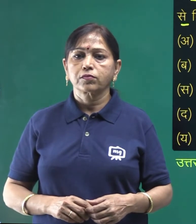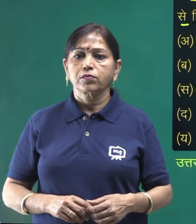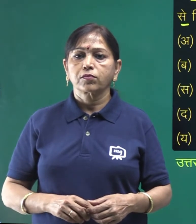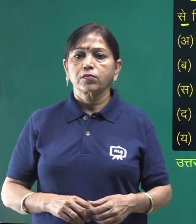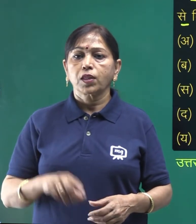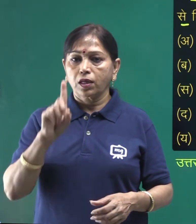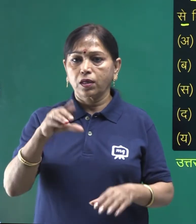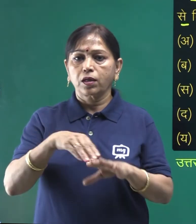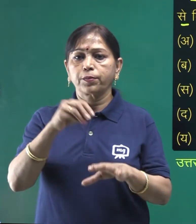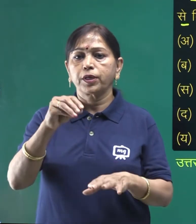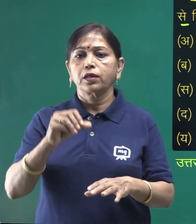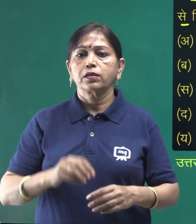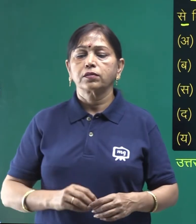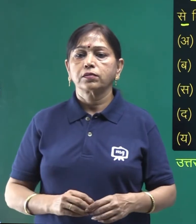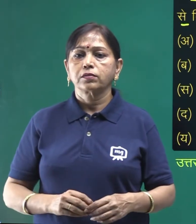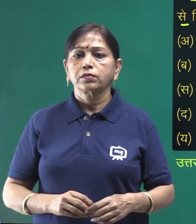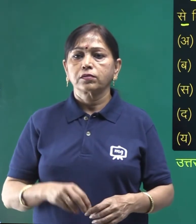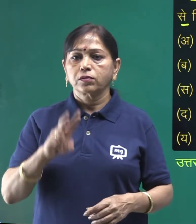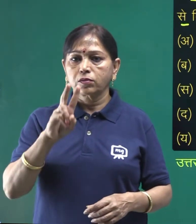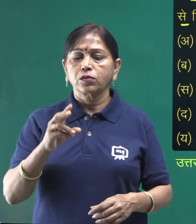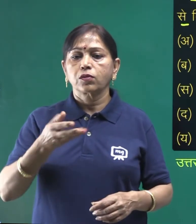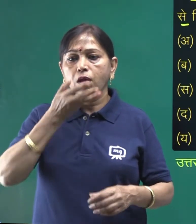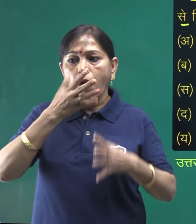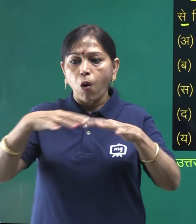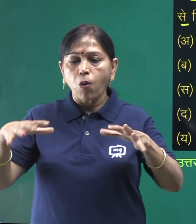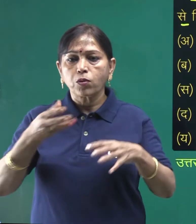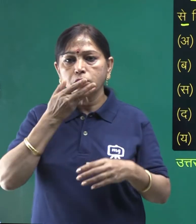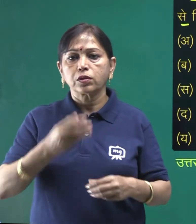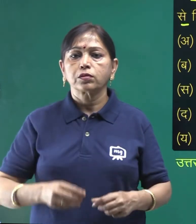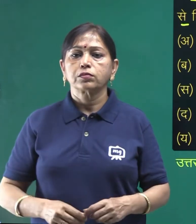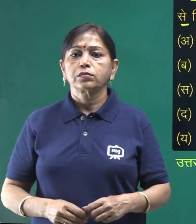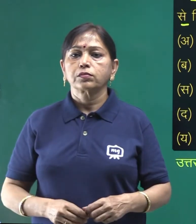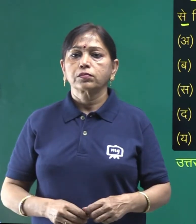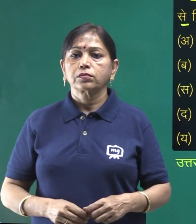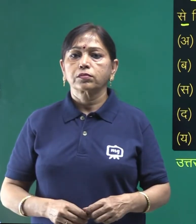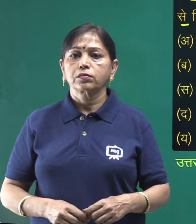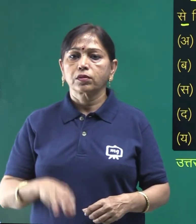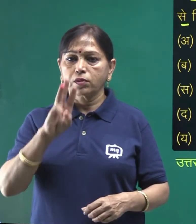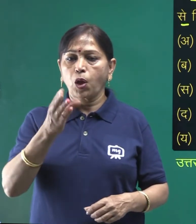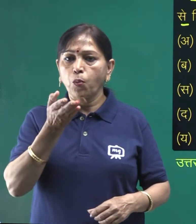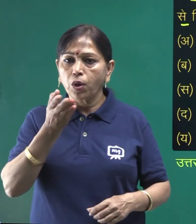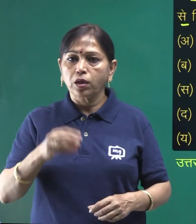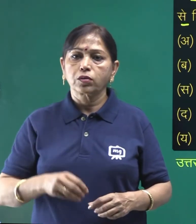एक मिट्टी, 2 समुद्री जल, 3 वायु,